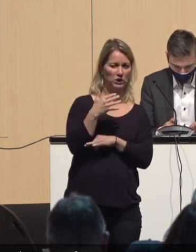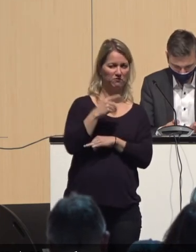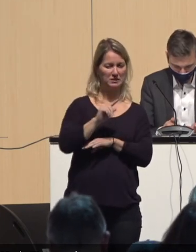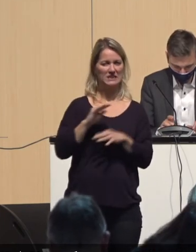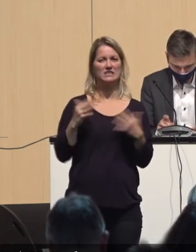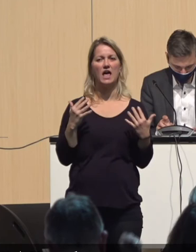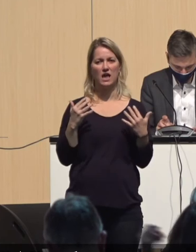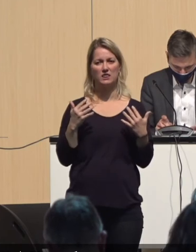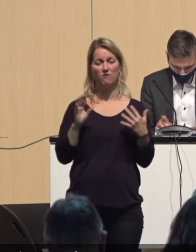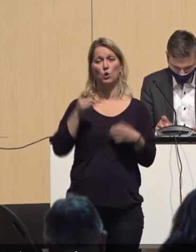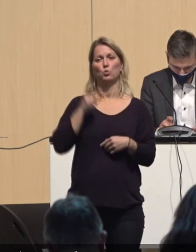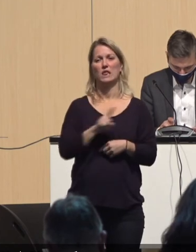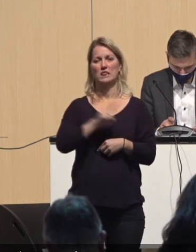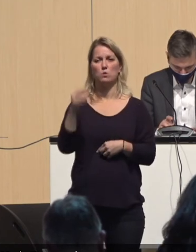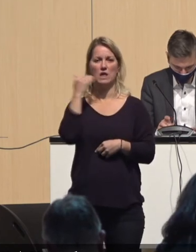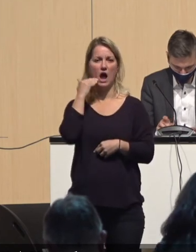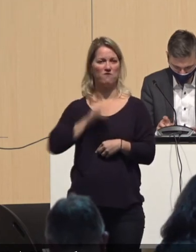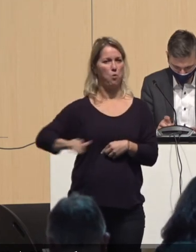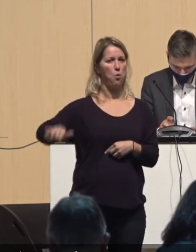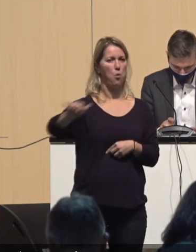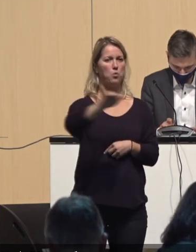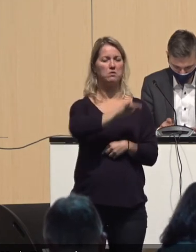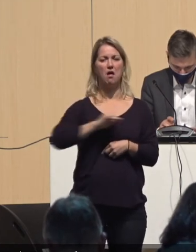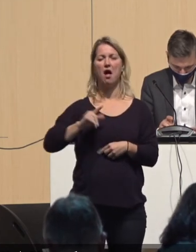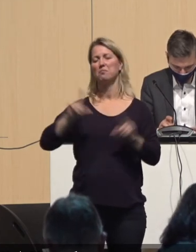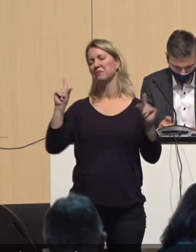pro 100.000 Einwohner, ganz im grünen Bereich.